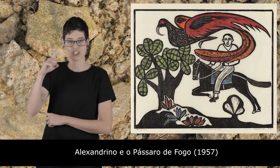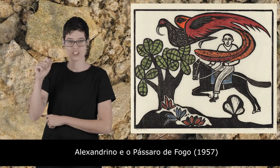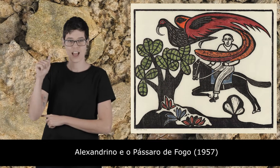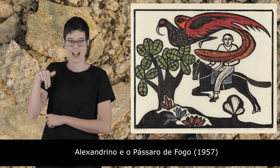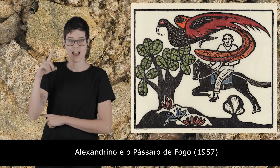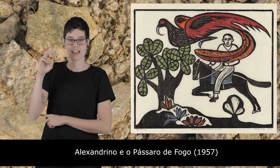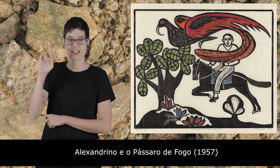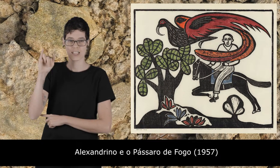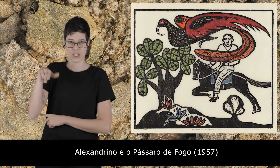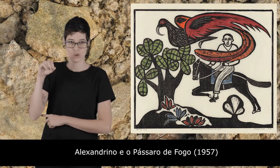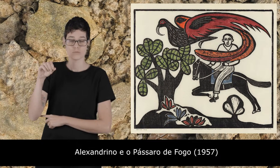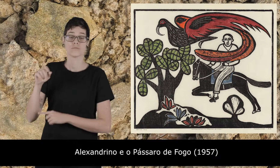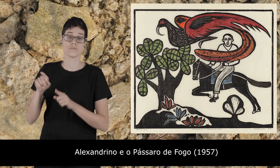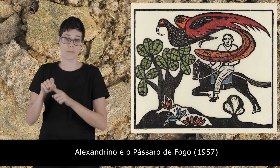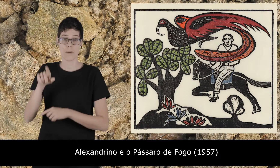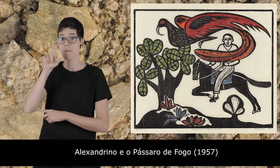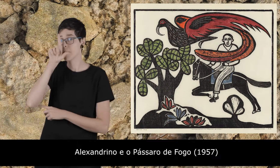Alexandrino e o Pássaro de Fogo,